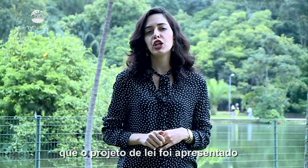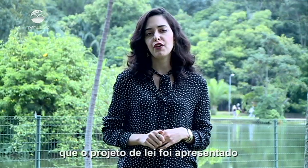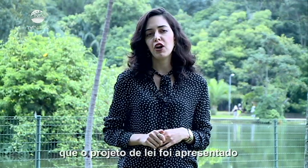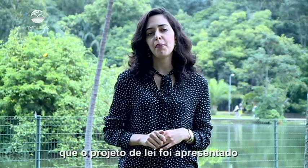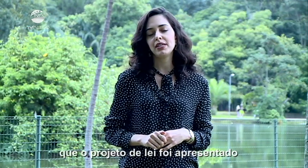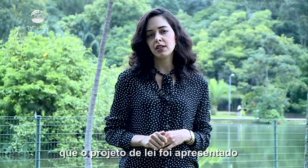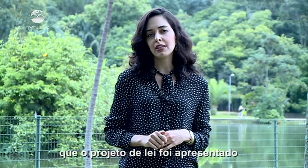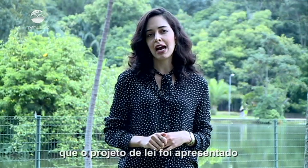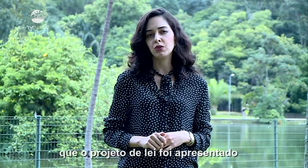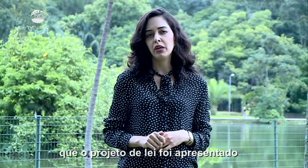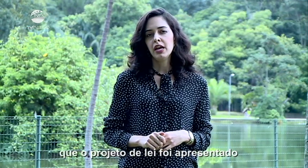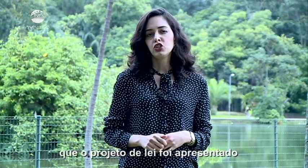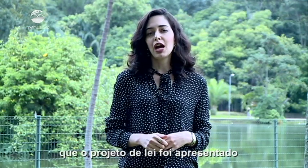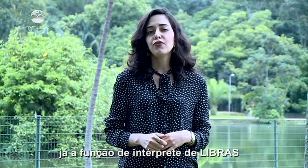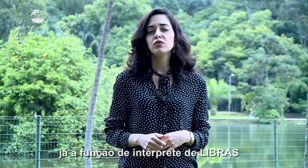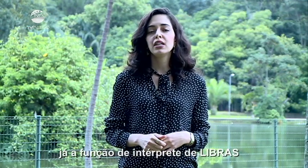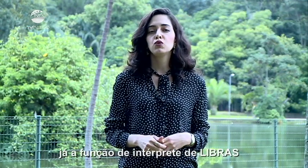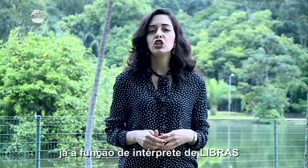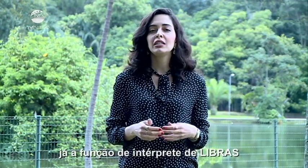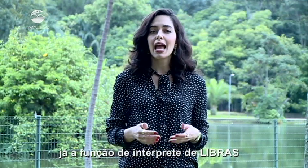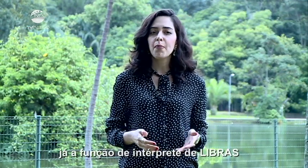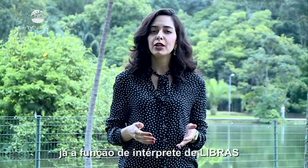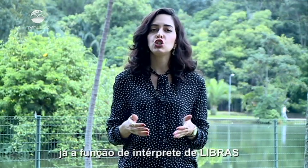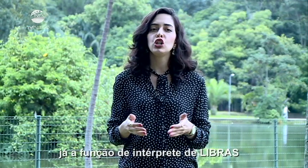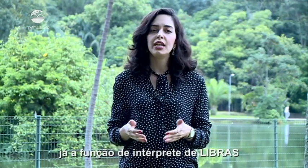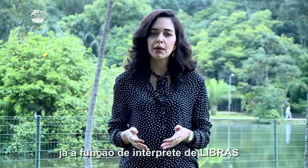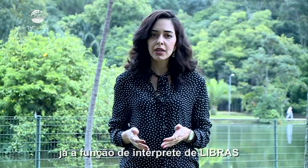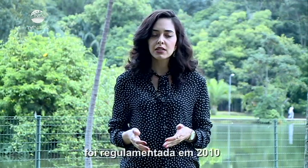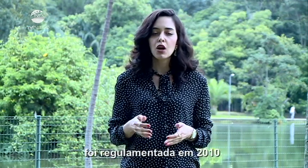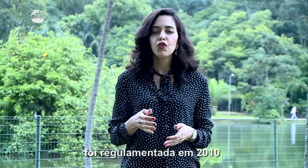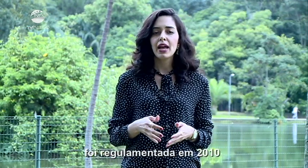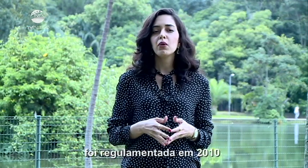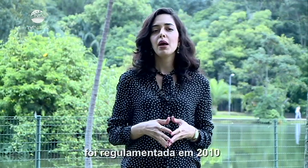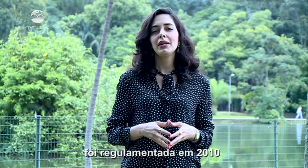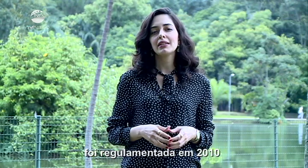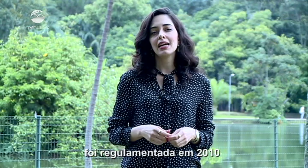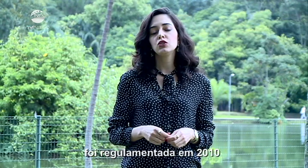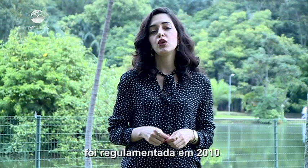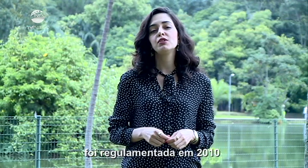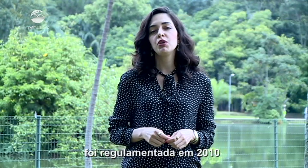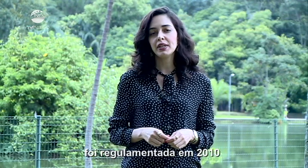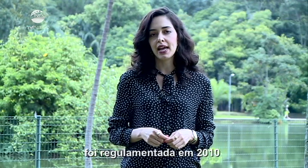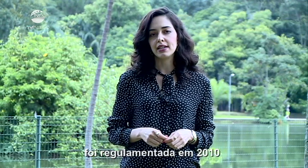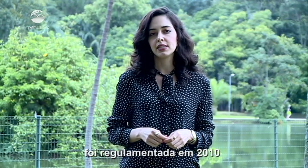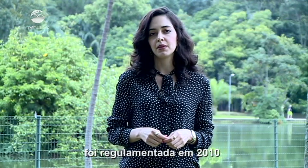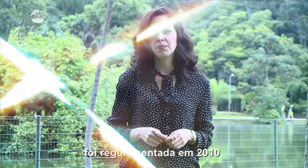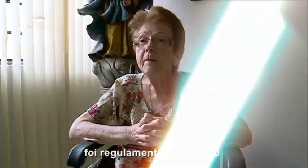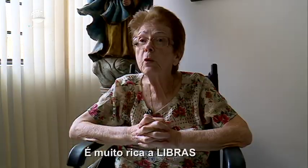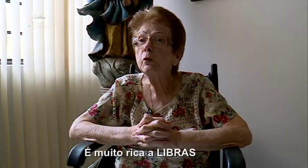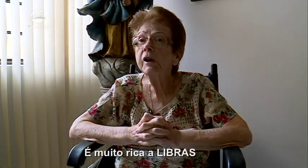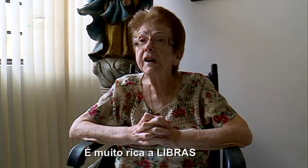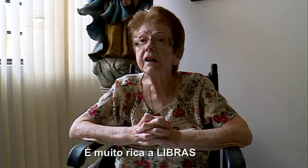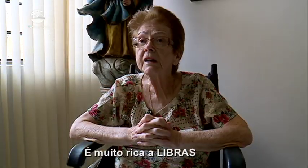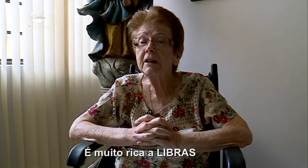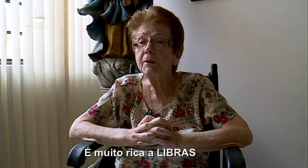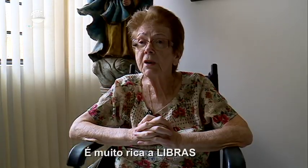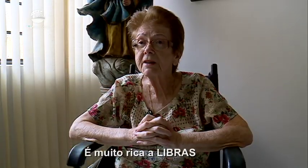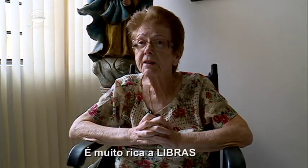lei foi apresentado. Já a função de intérprete de Libras foi regulamentada em 2010. É muito rica a Libras.